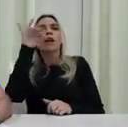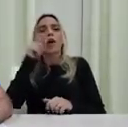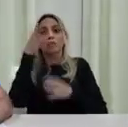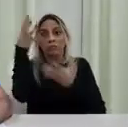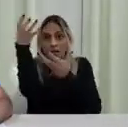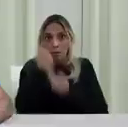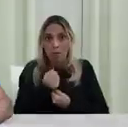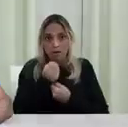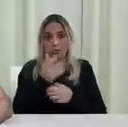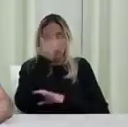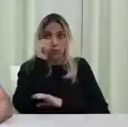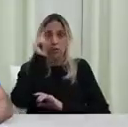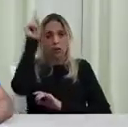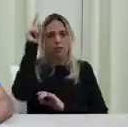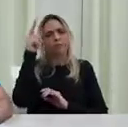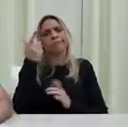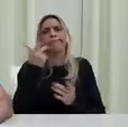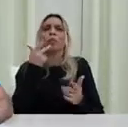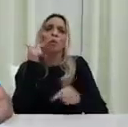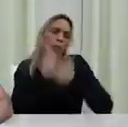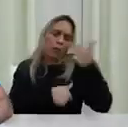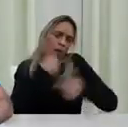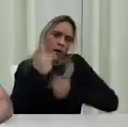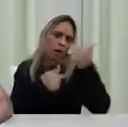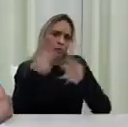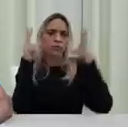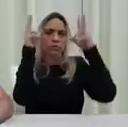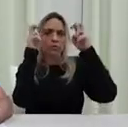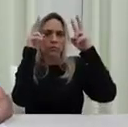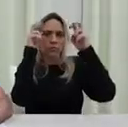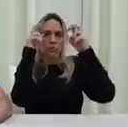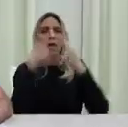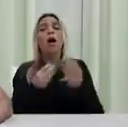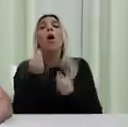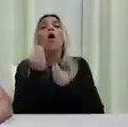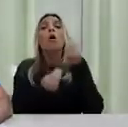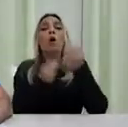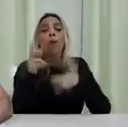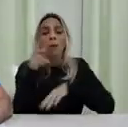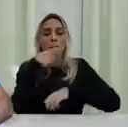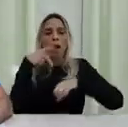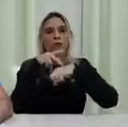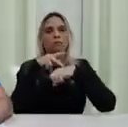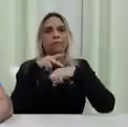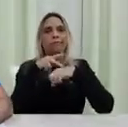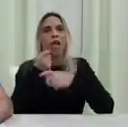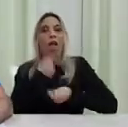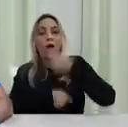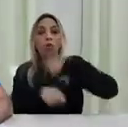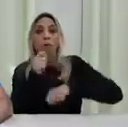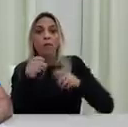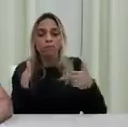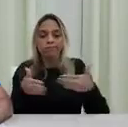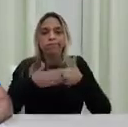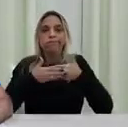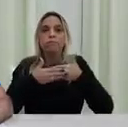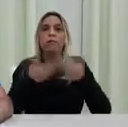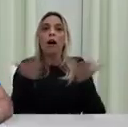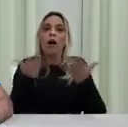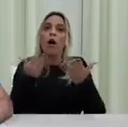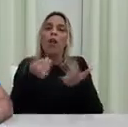premier, e tratando de vários assuntos, entre eles, né, como é que um país que tinha uma economia fechada partiu para uma economia